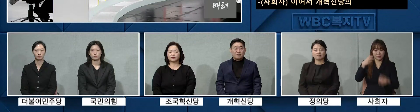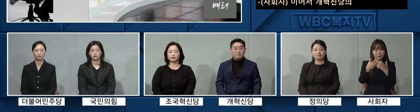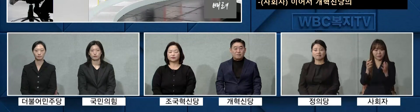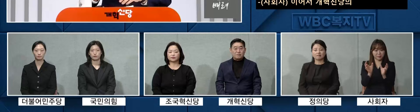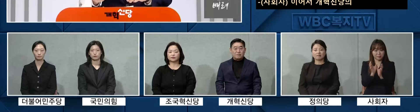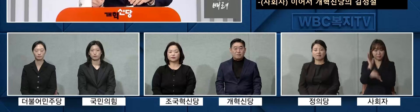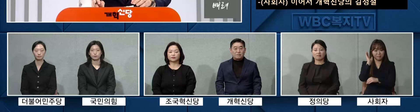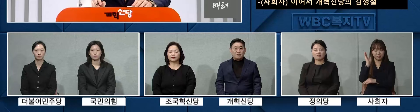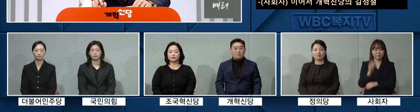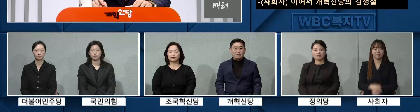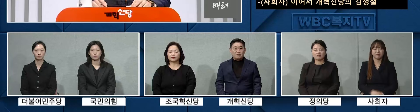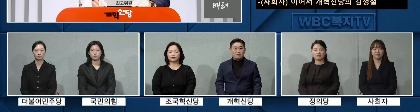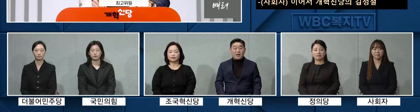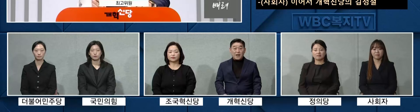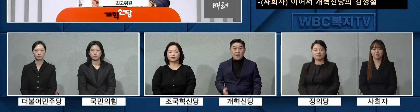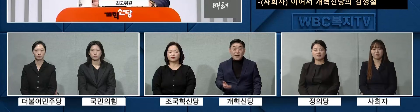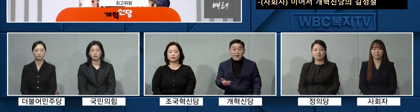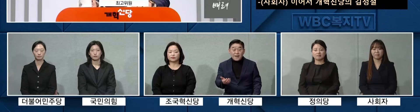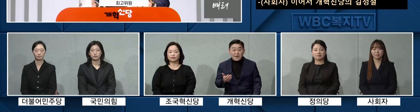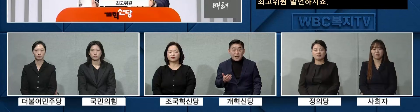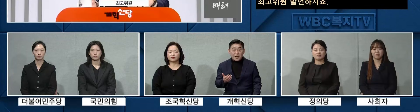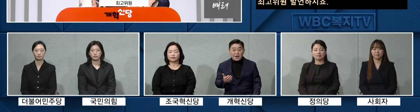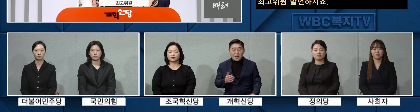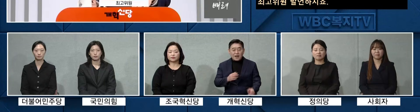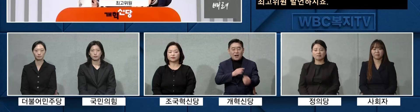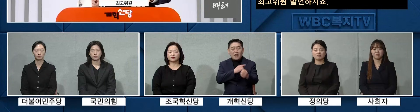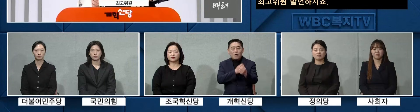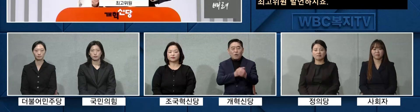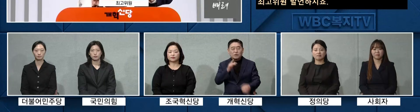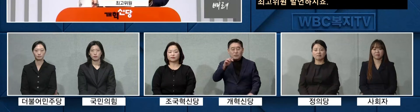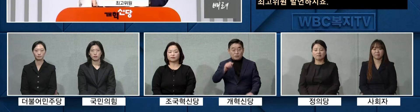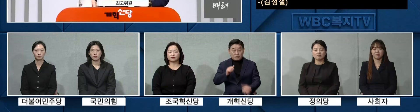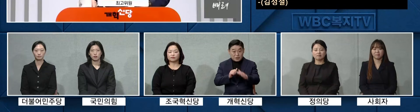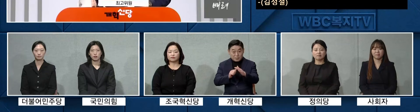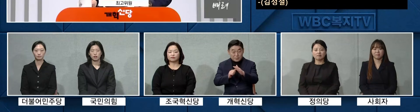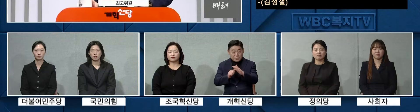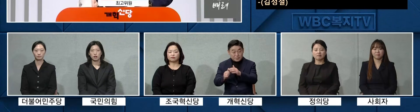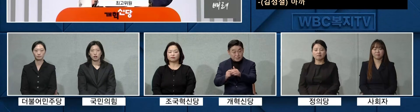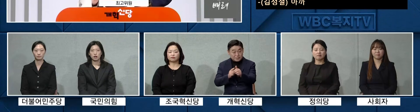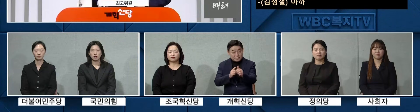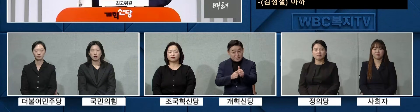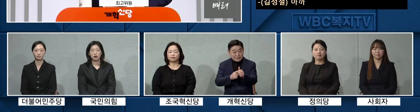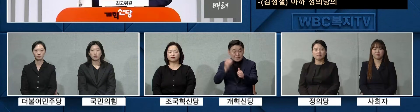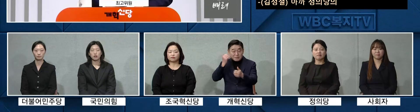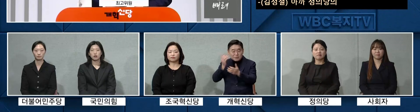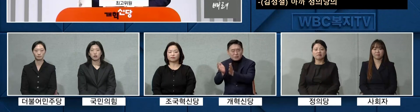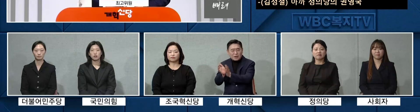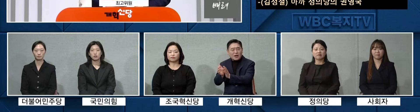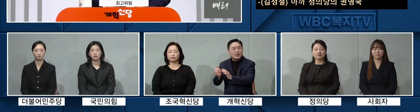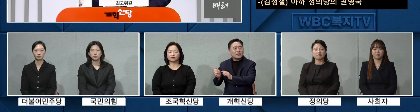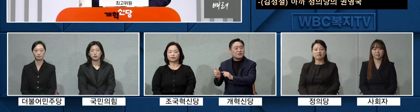네. 아까 이제 정의당의 권영국 대표님께서 이 민주당의